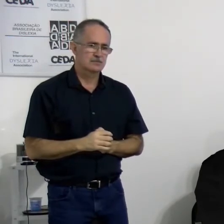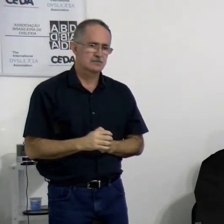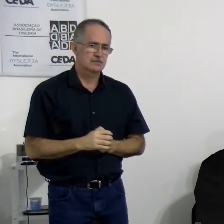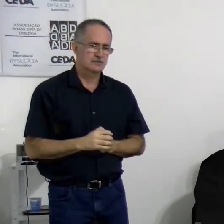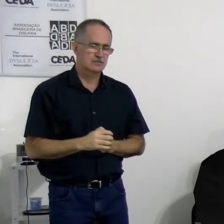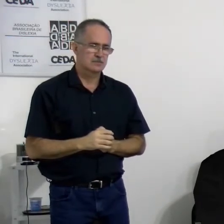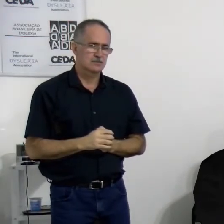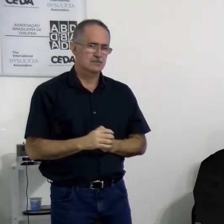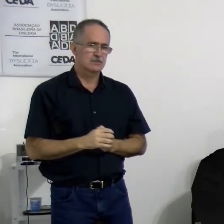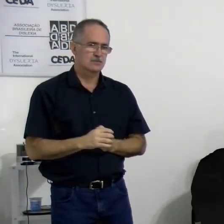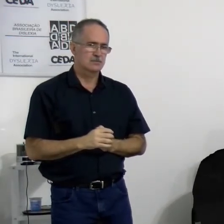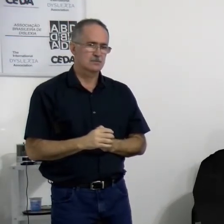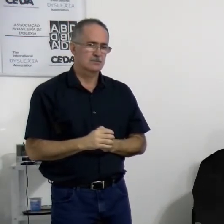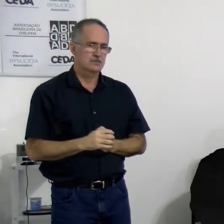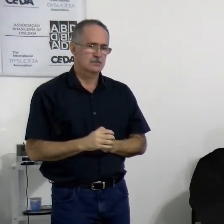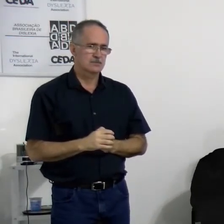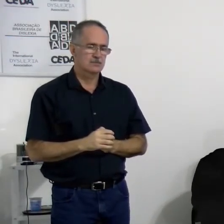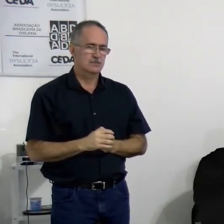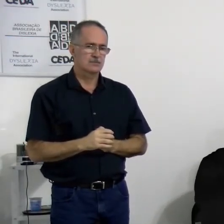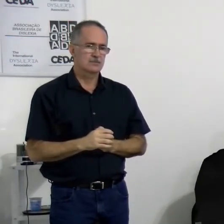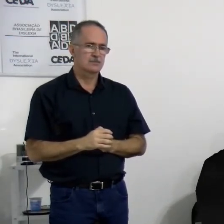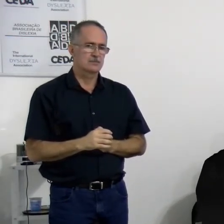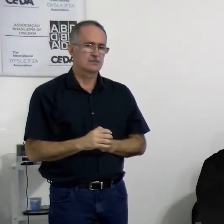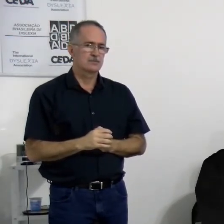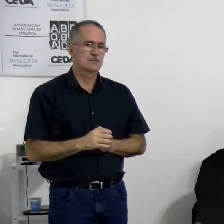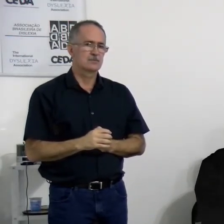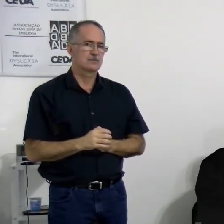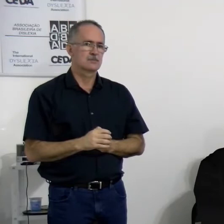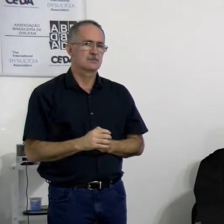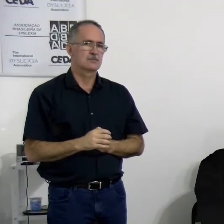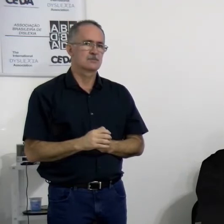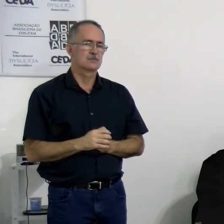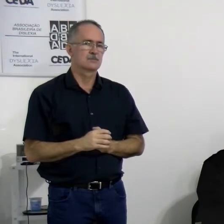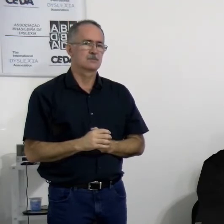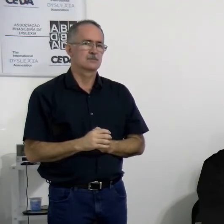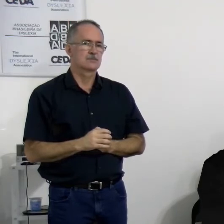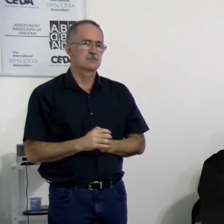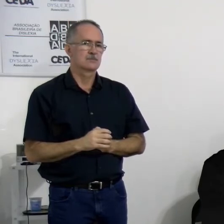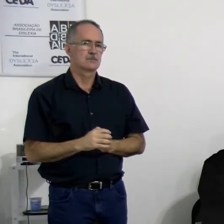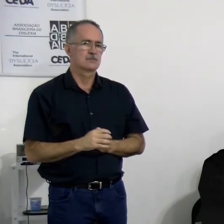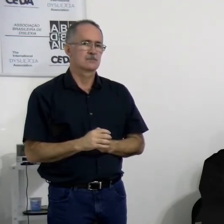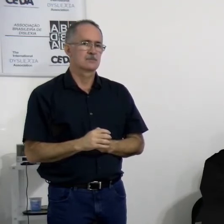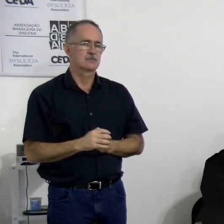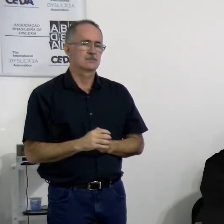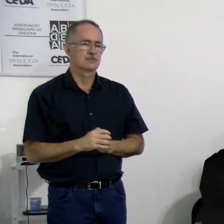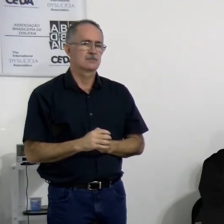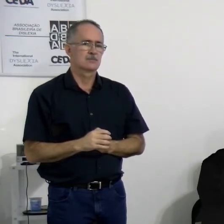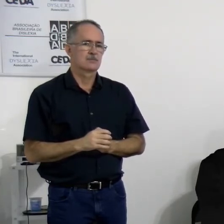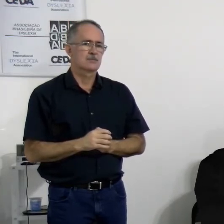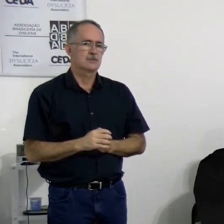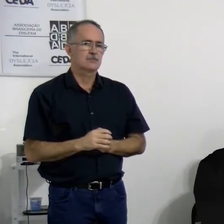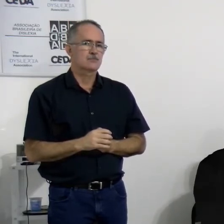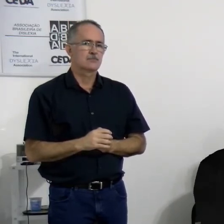know that it is precise and effective in identifying children at risk